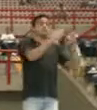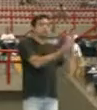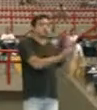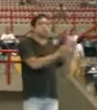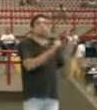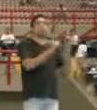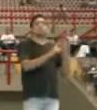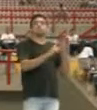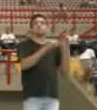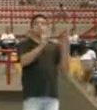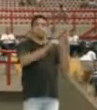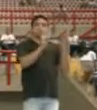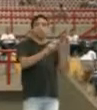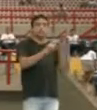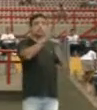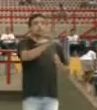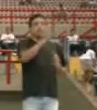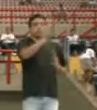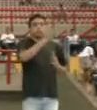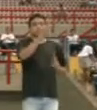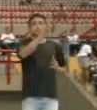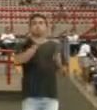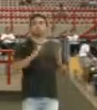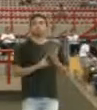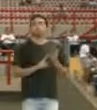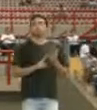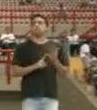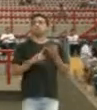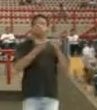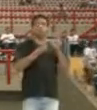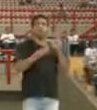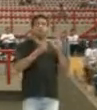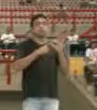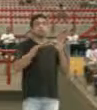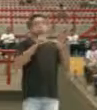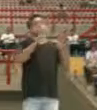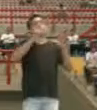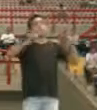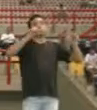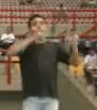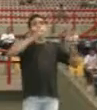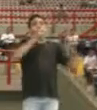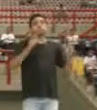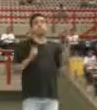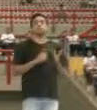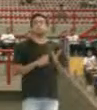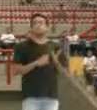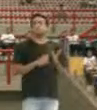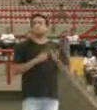escolas. Eu tenho também as universidades. Eu tenho também a imprensa.